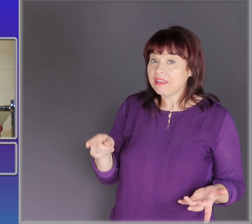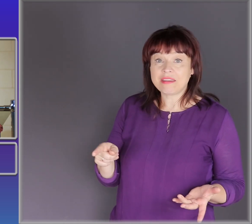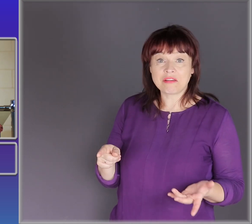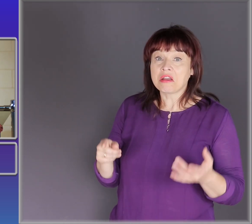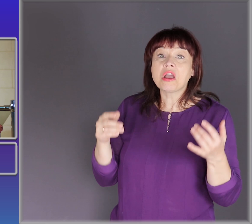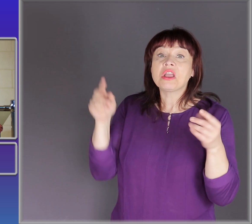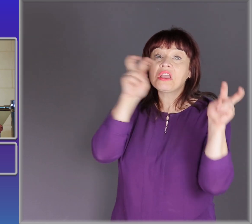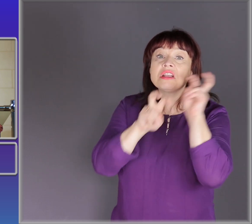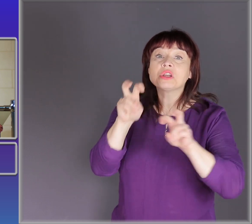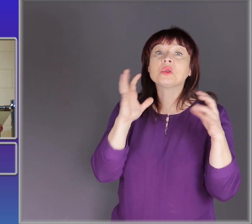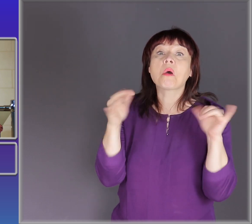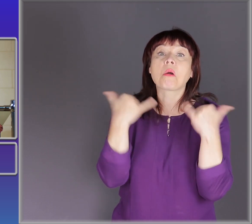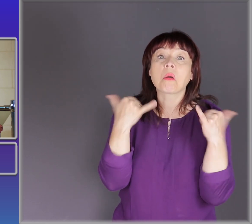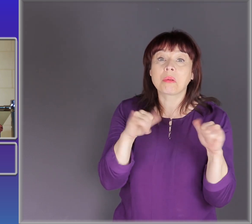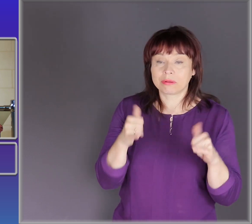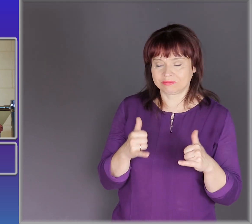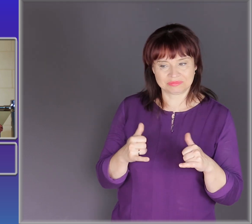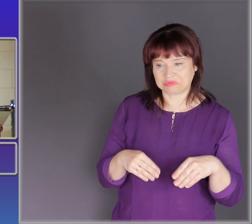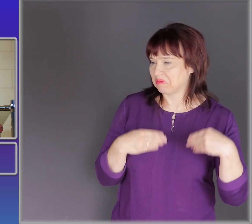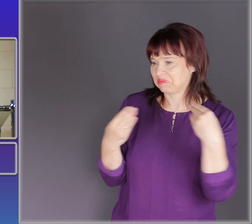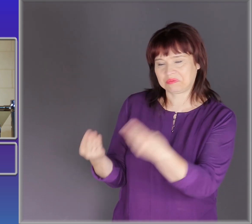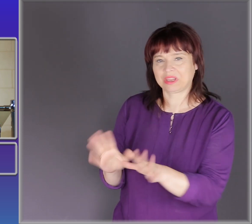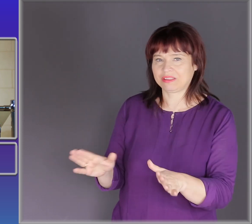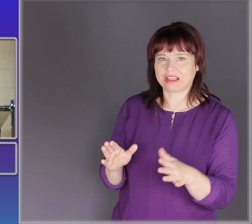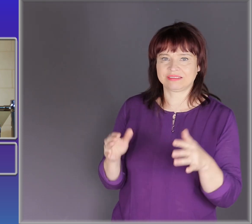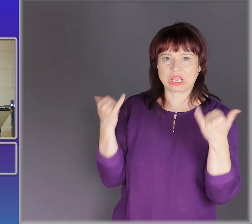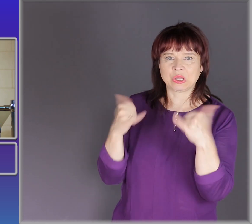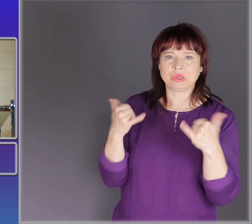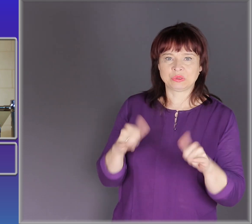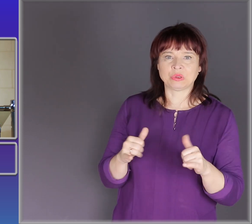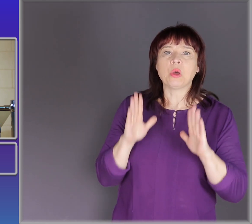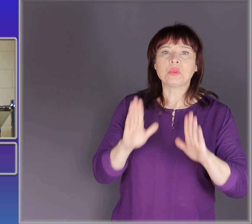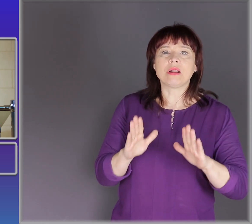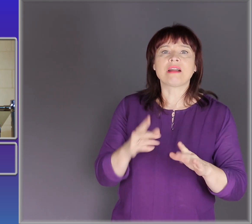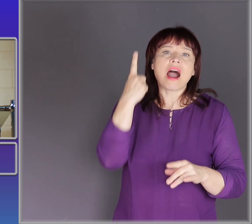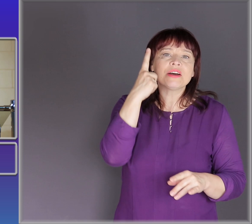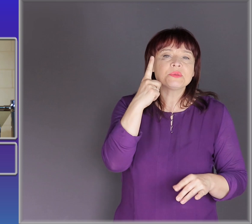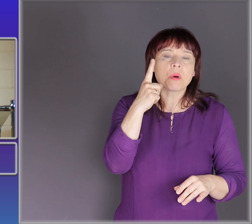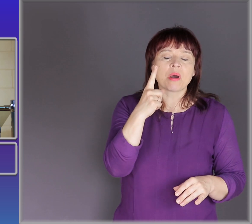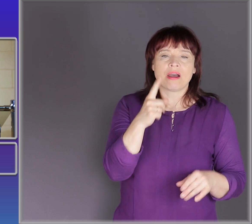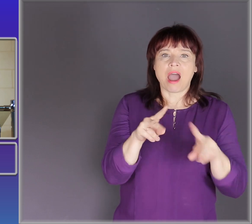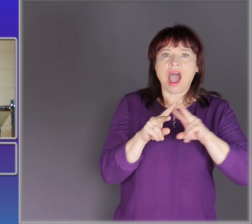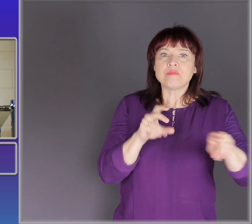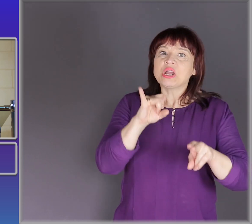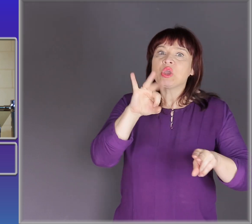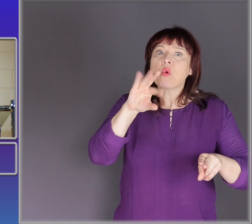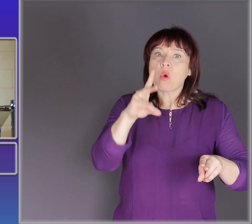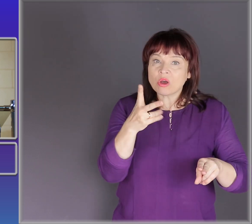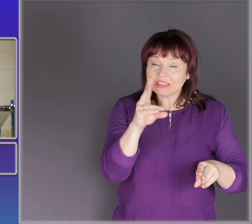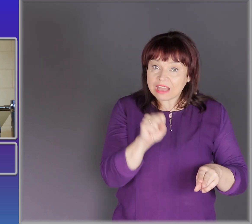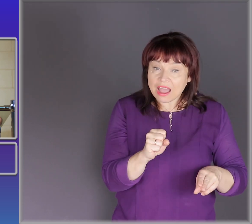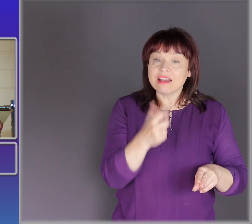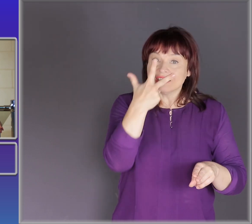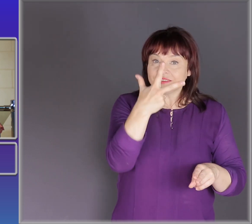какое знамение не даст ему кроме за миньоны пророка и он имел ввиду объеме пророки который три дня и три ночи был во чреве